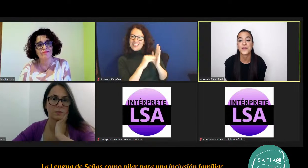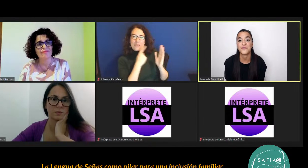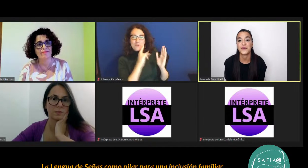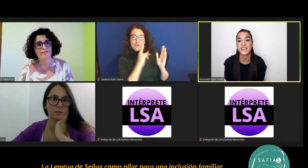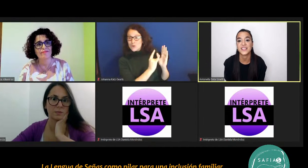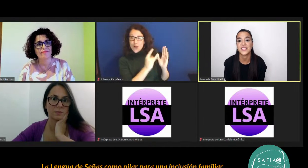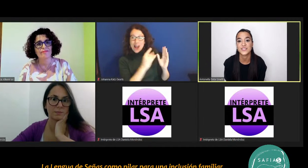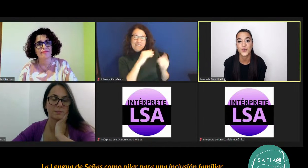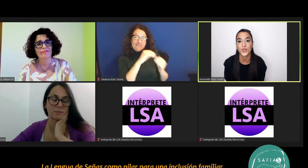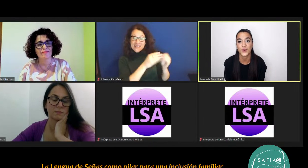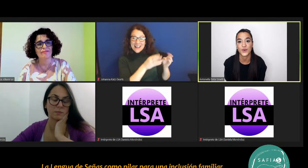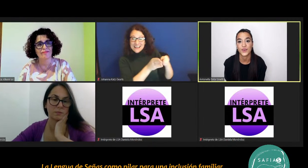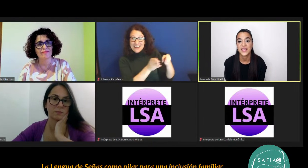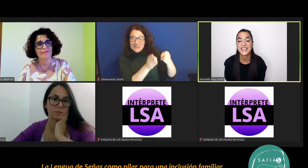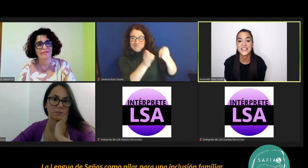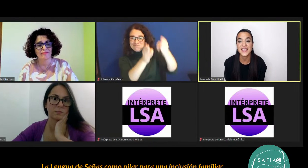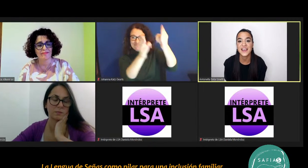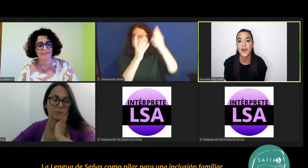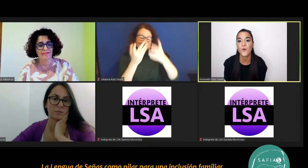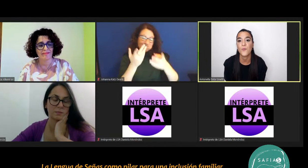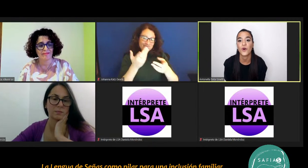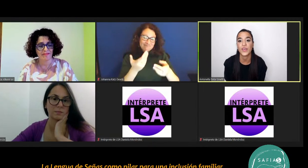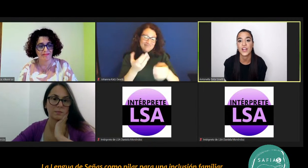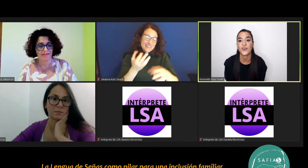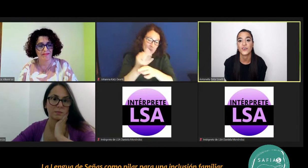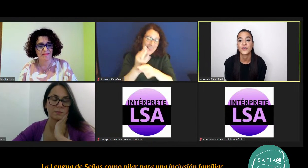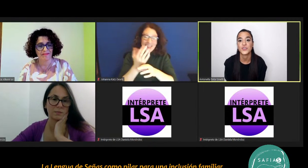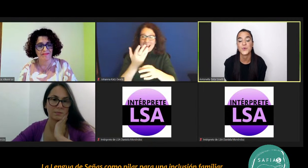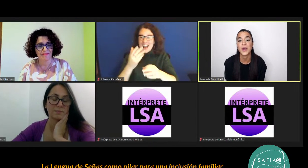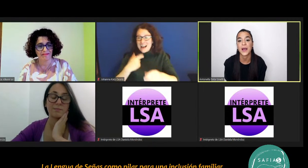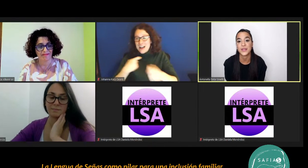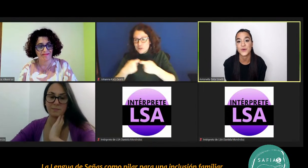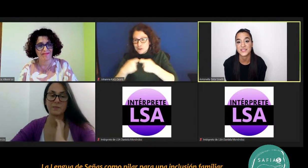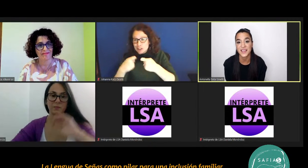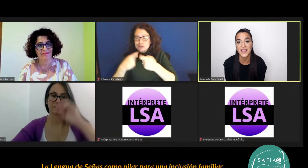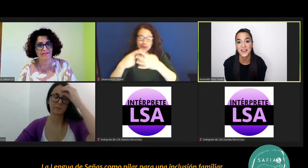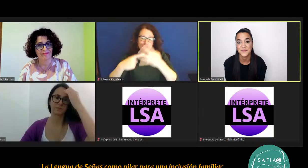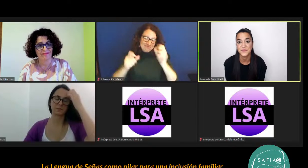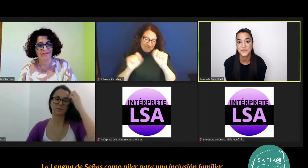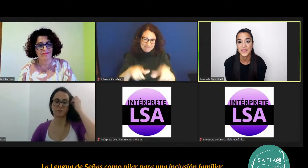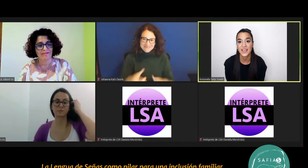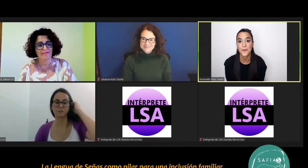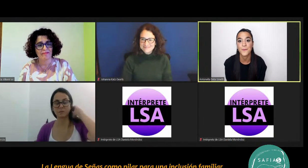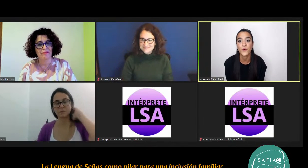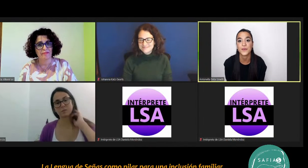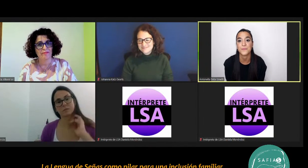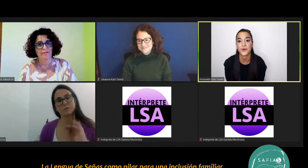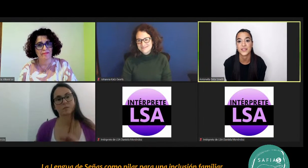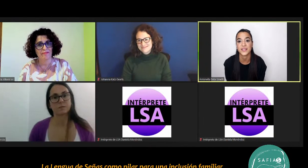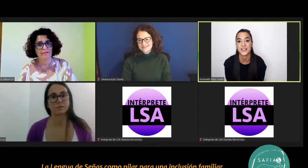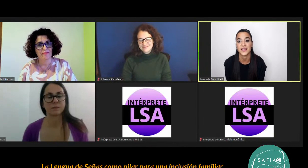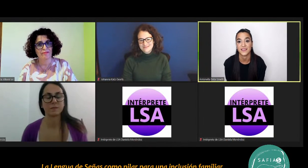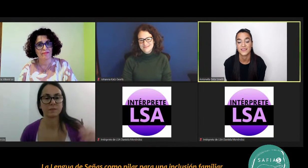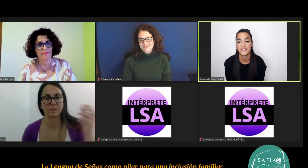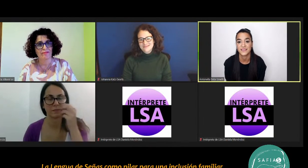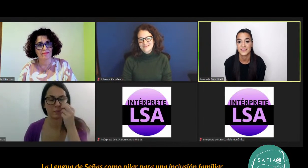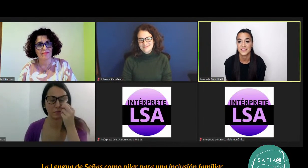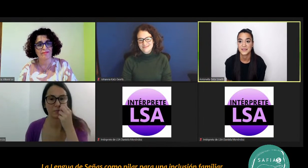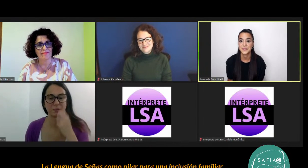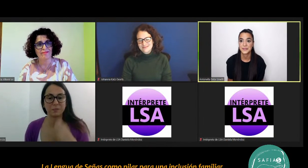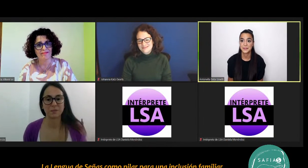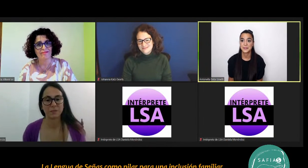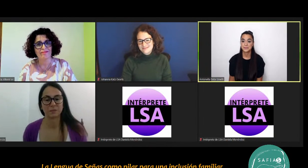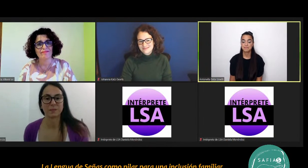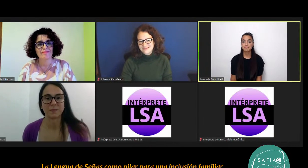a un referente sordo y tenga un modelo y un camino a seguir. Es muy importante.